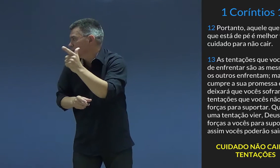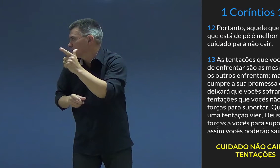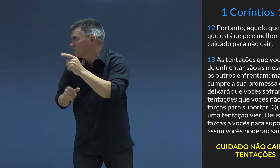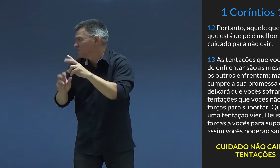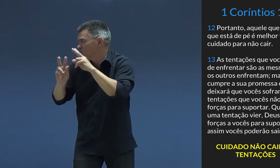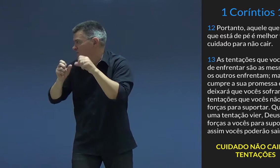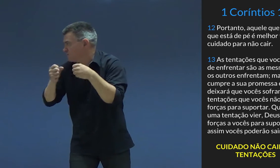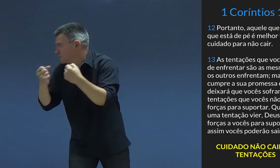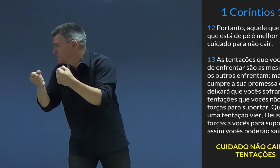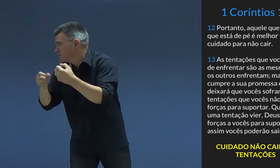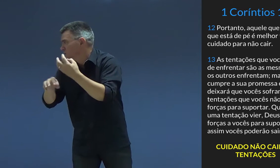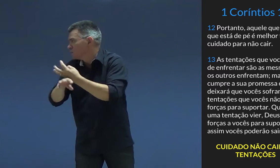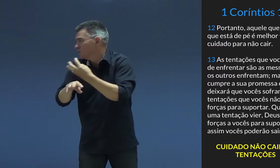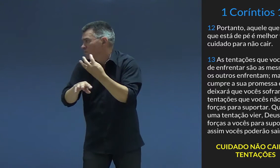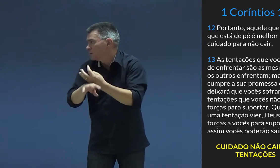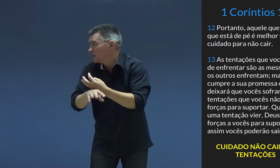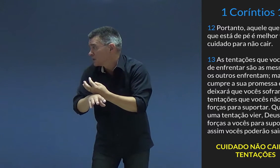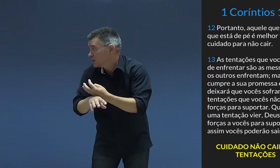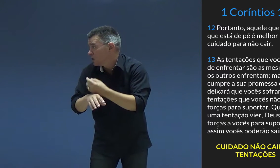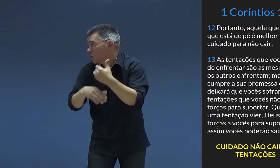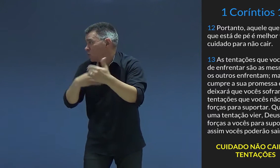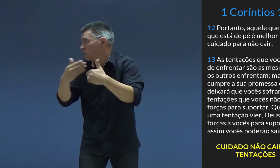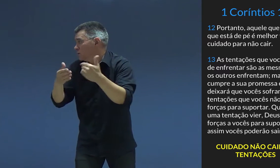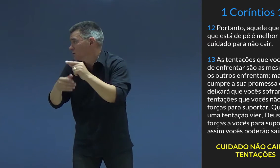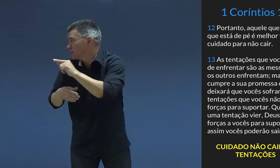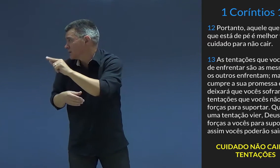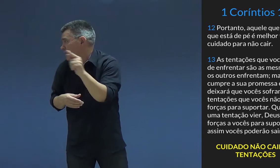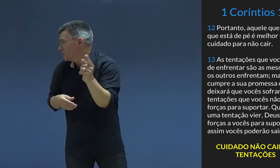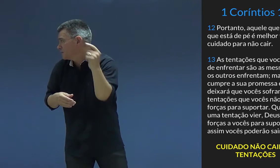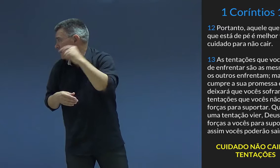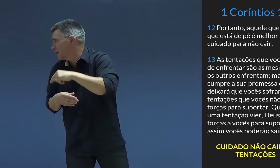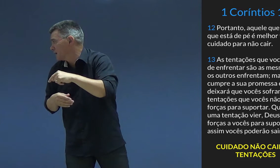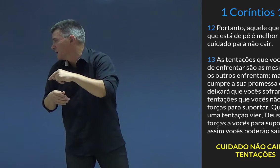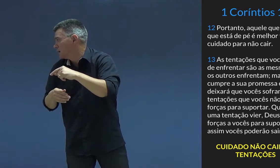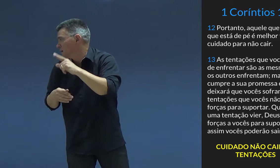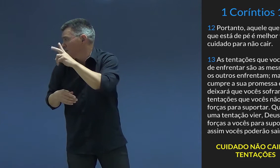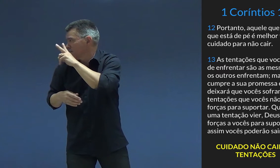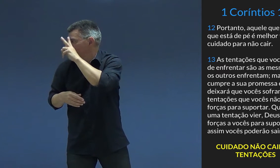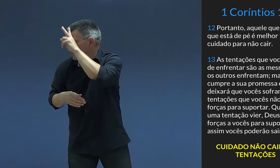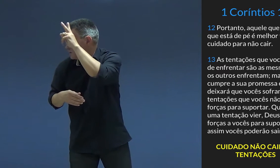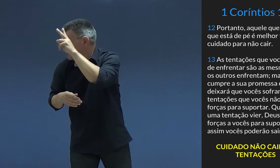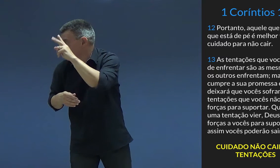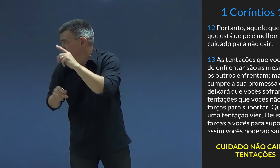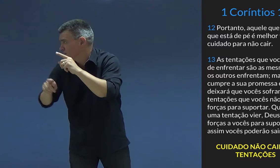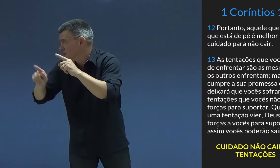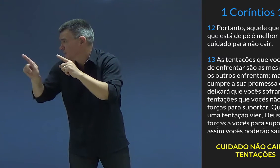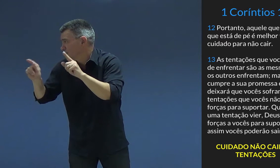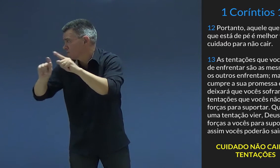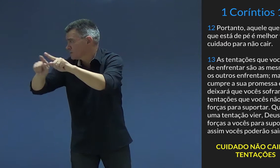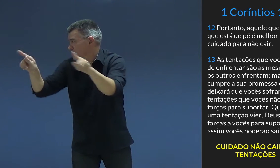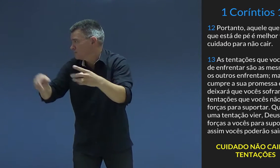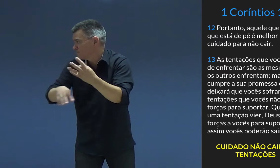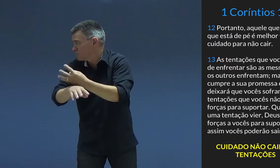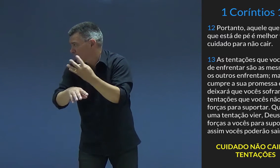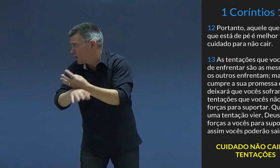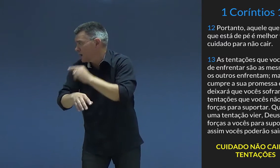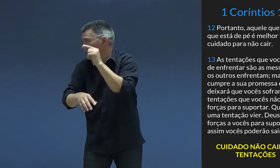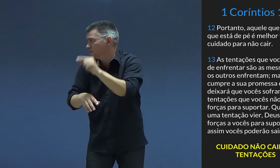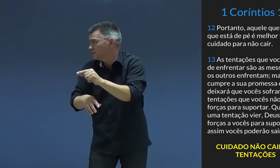sofram tentações que vocês não têm forças para suportar. Quando uma tentação vier, Deus dará força para vocês para